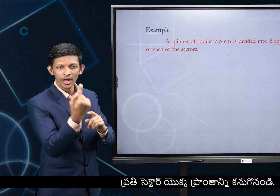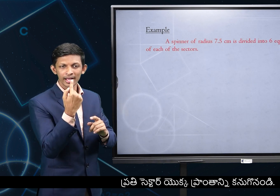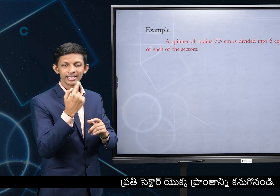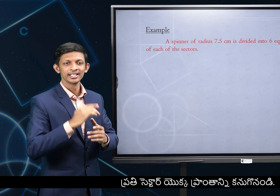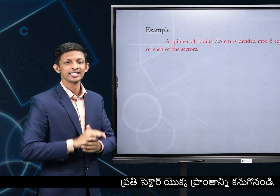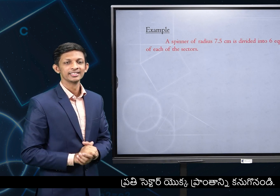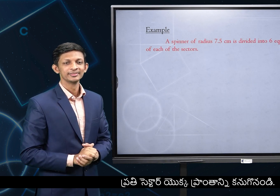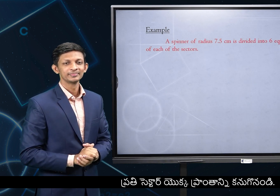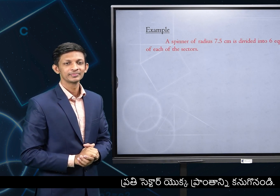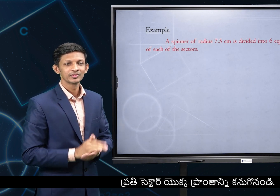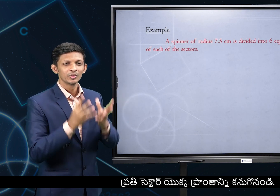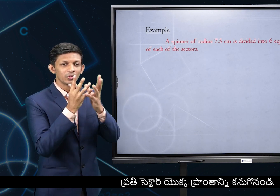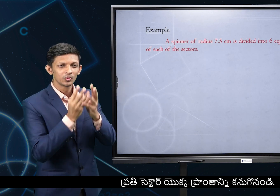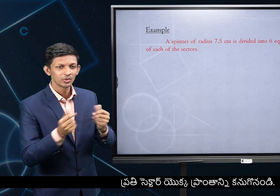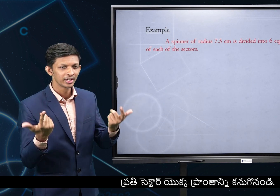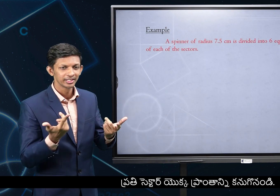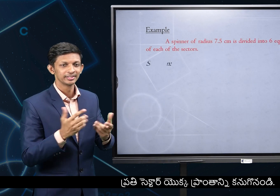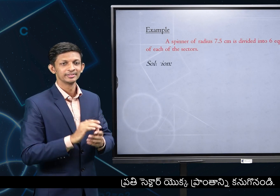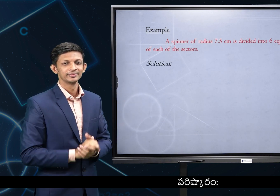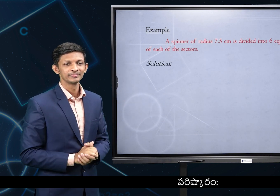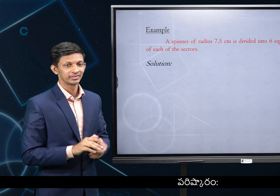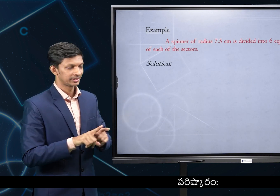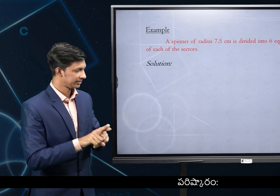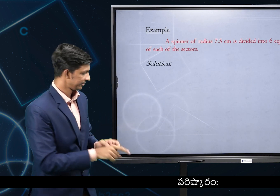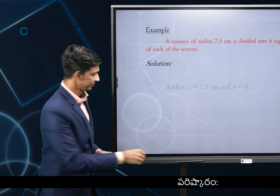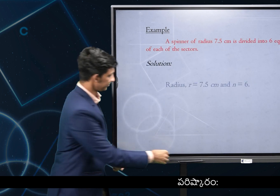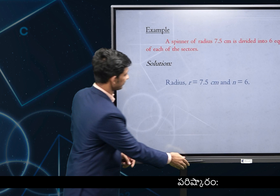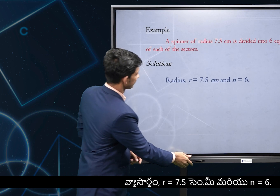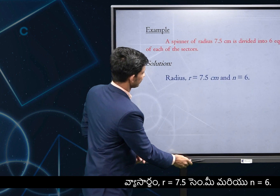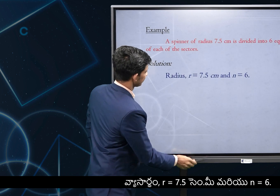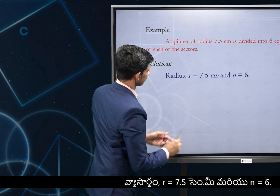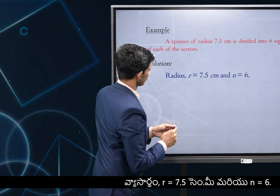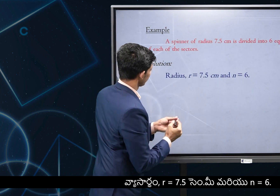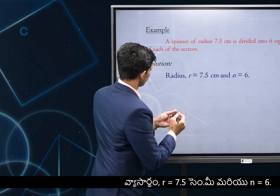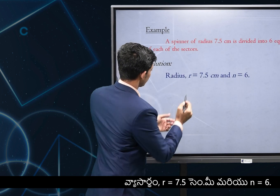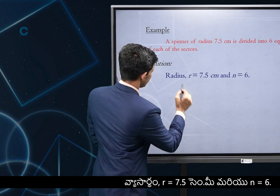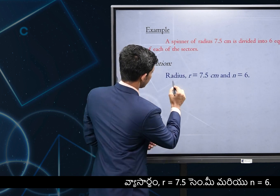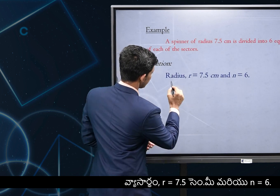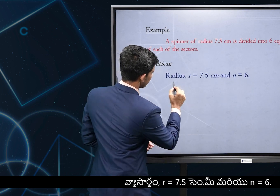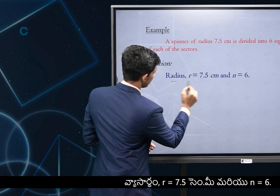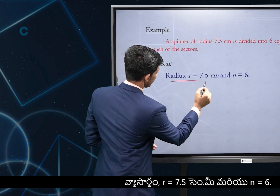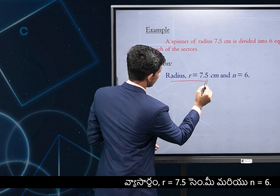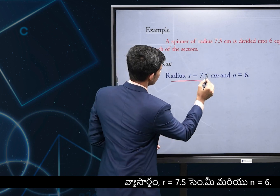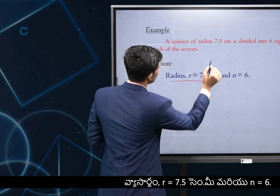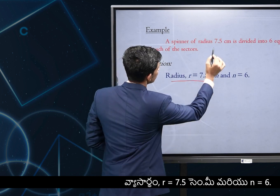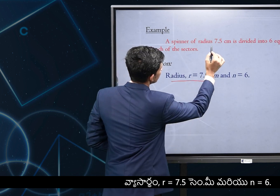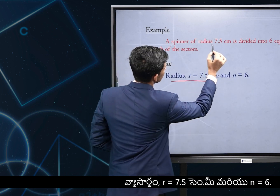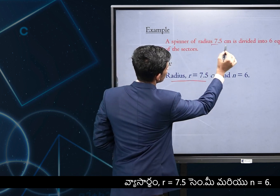యొక్క ప్రాంతాన్ని కనుగొనండి. పరిష్కారం: వ్యాసార్థం R ఈజ్ ఈక్వల్ టు